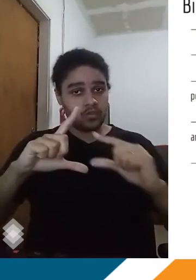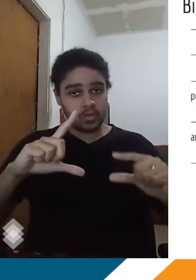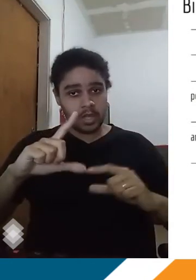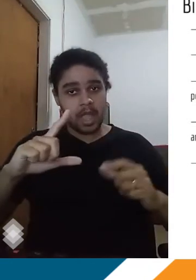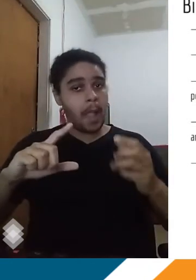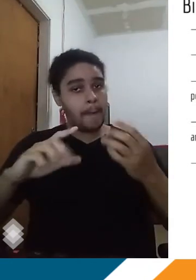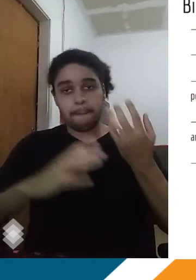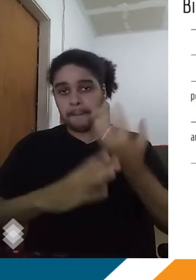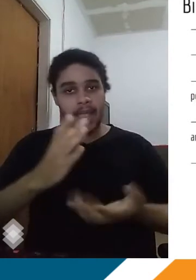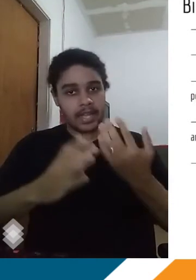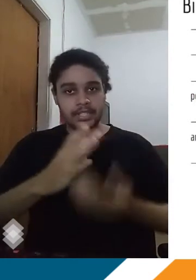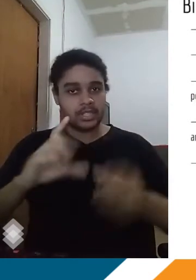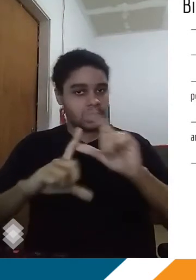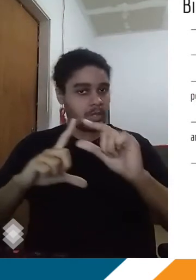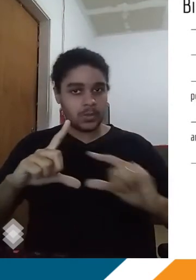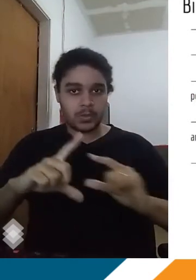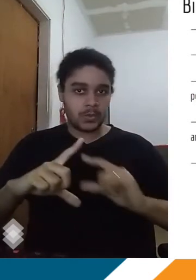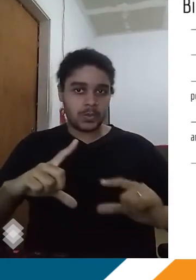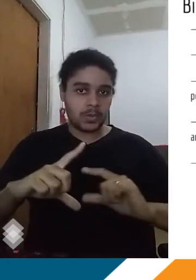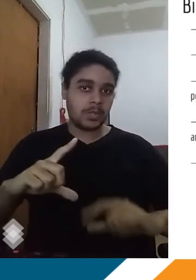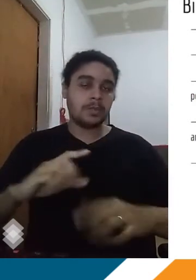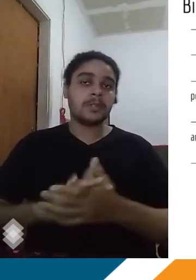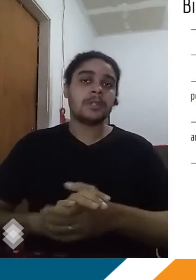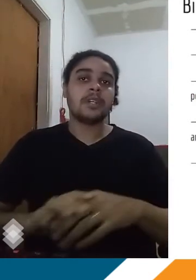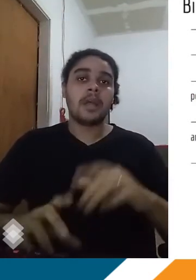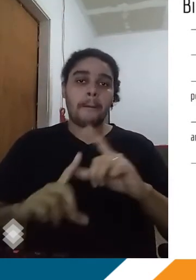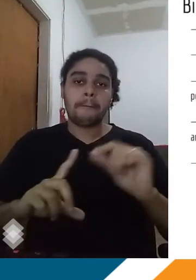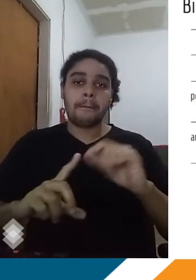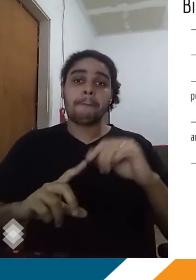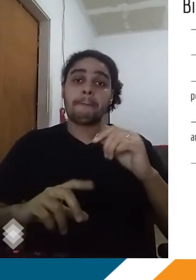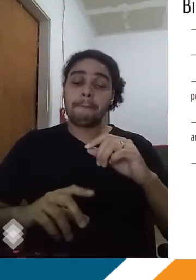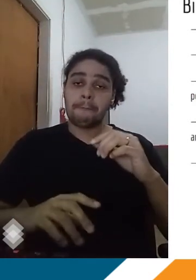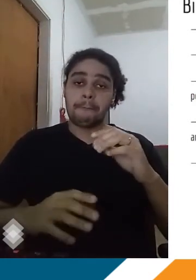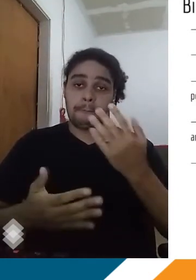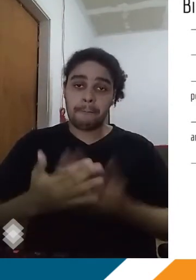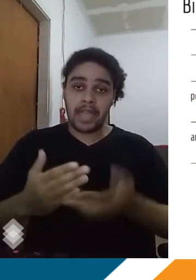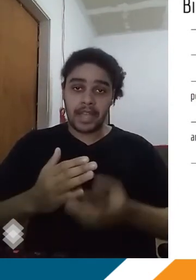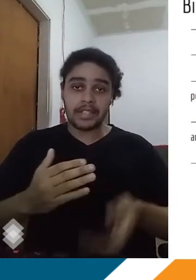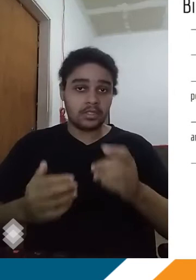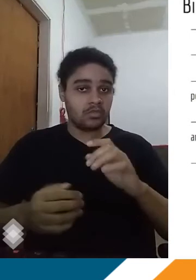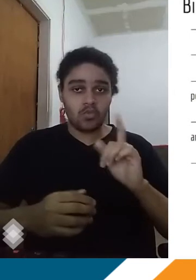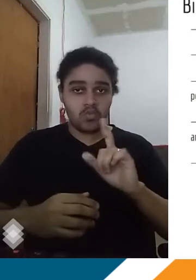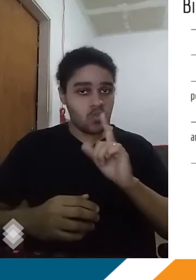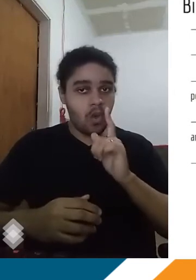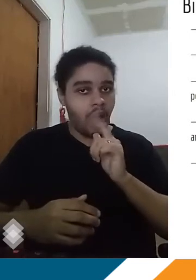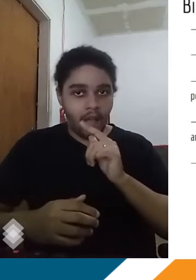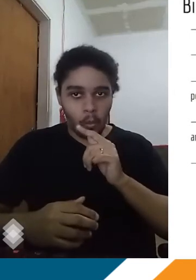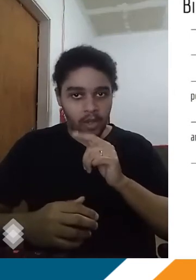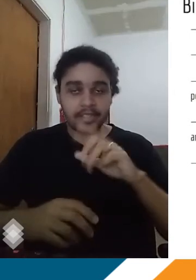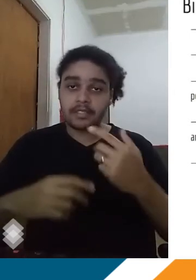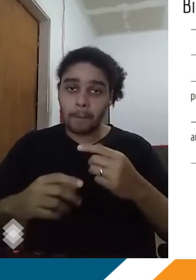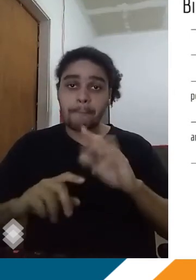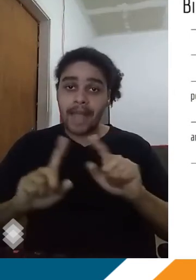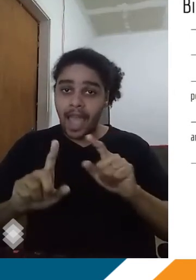no período seco, por conta da evapotranspiração. Então, para evitar a perda de água, né, essas folhas dessa vegetação elas caem, portanto,